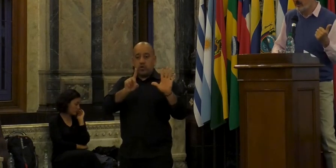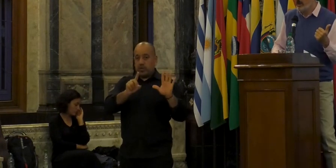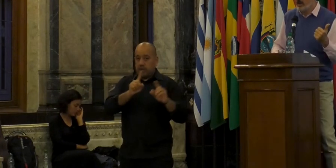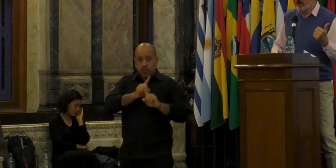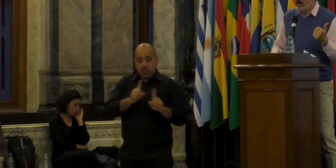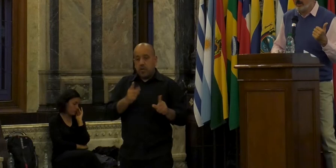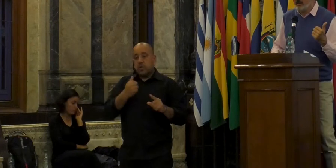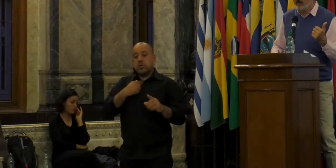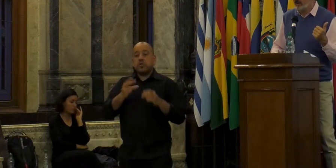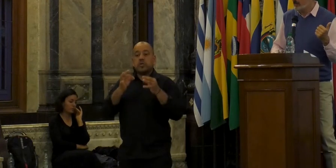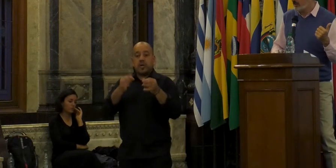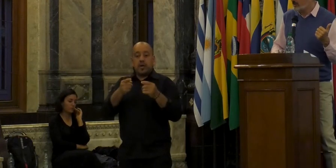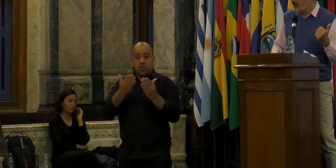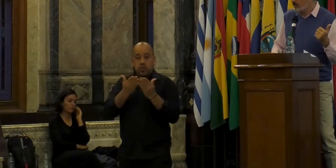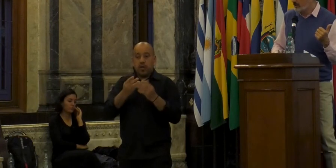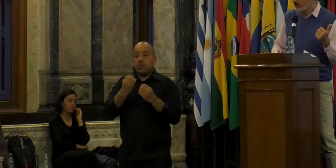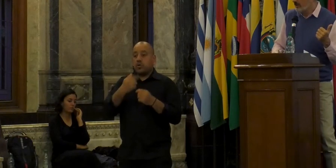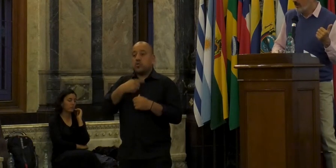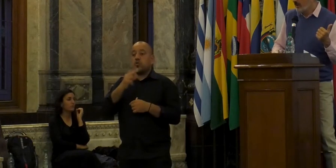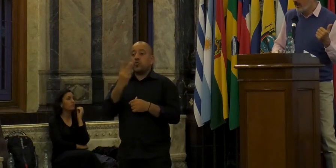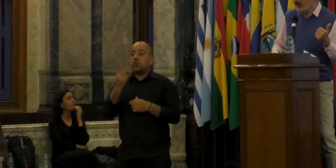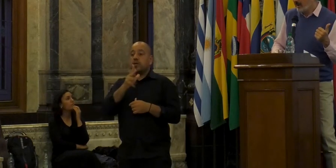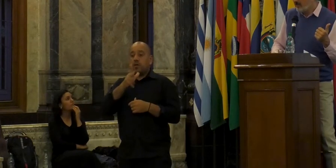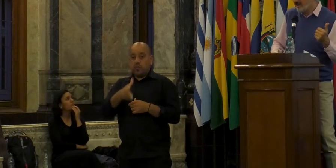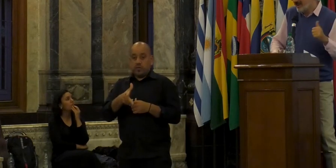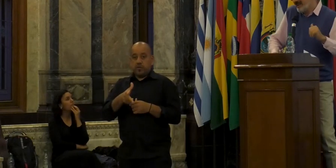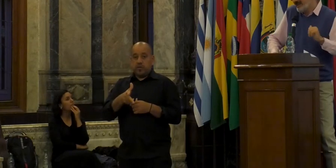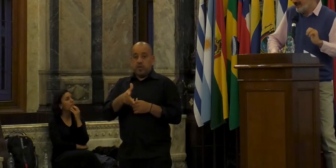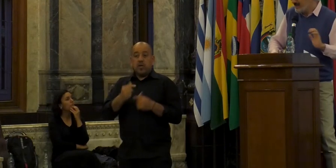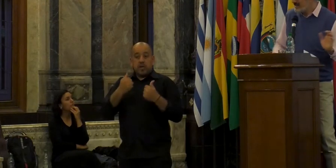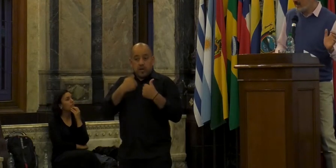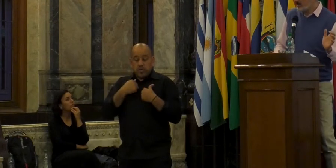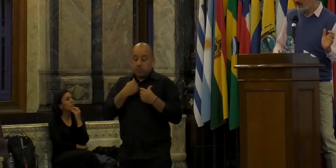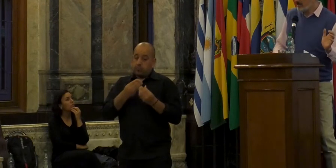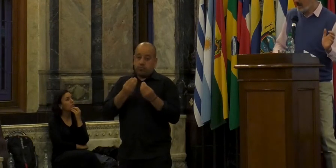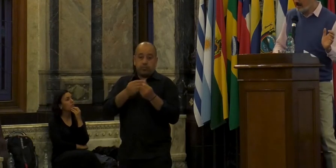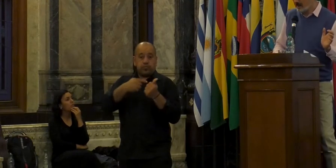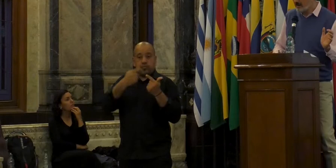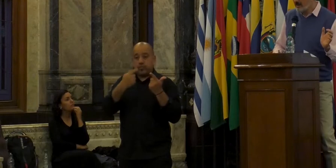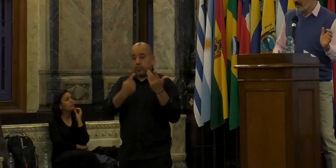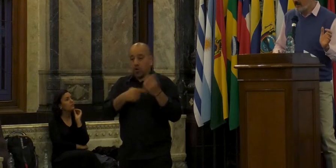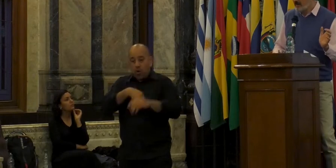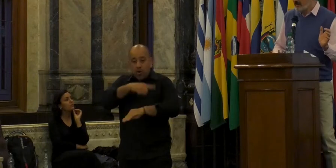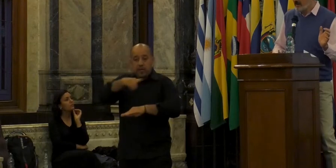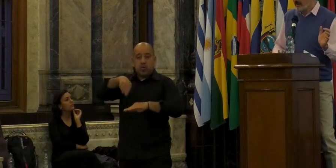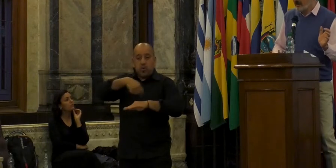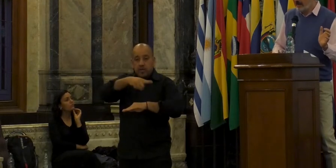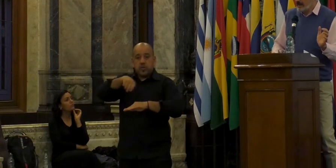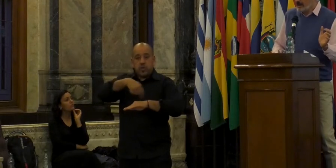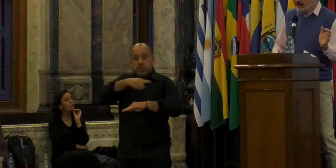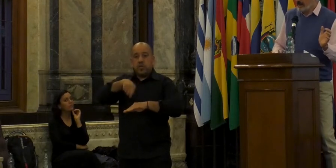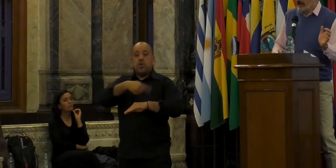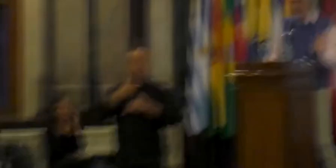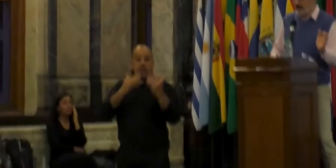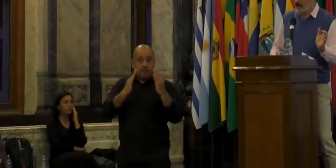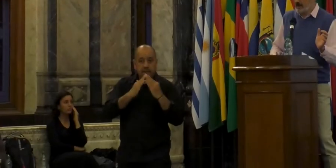esto porque tuve dos hijos y pasé tantísimas horas en mi casa que